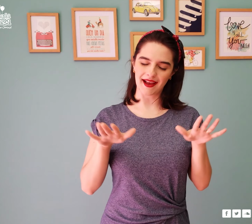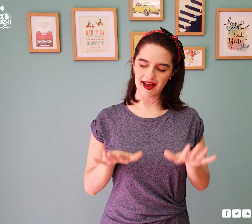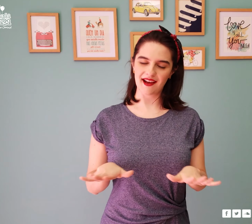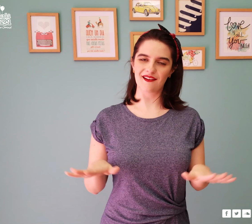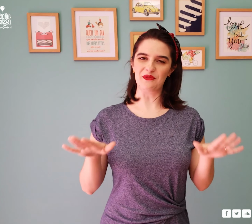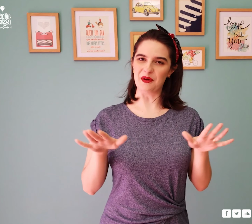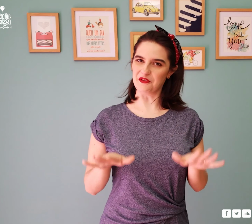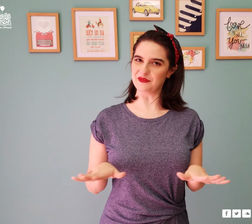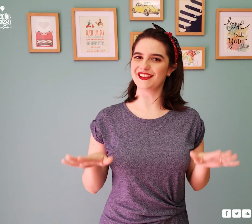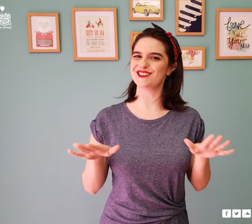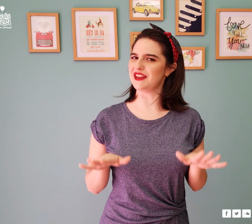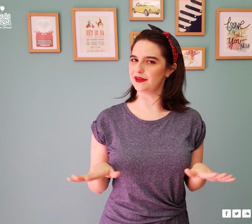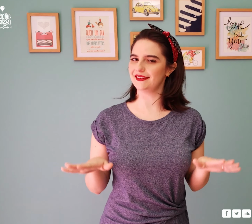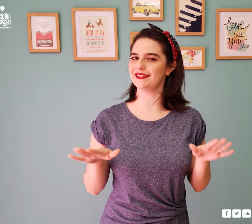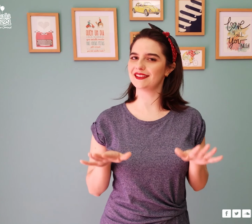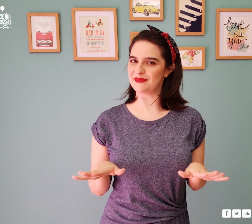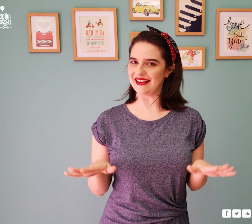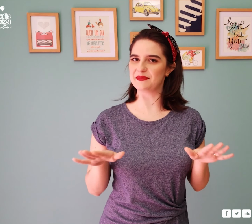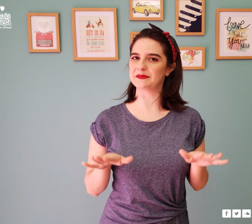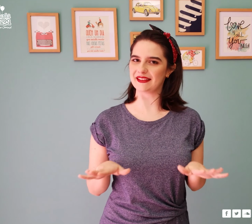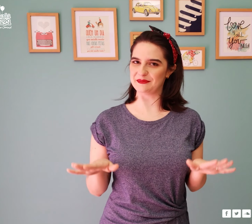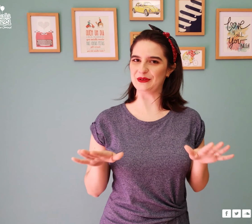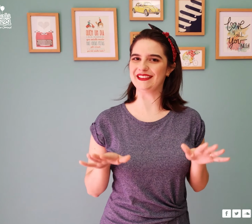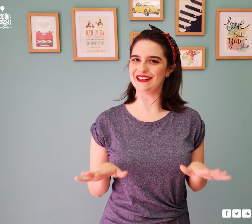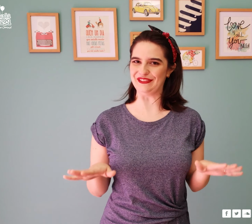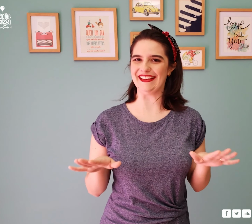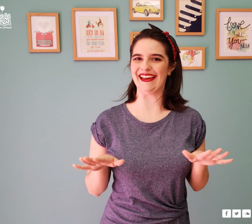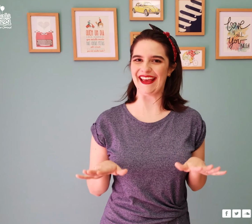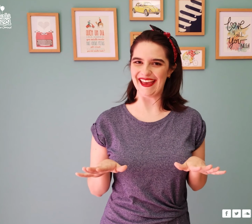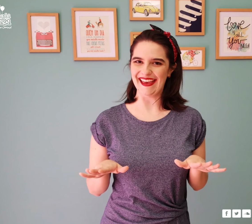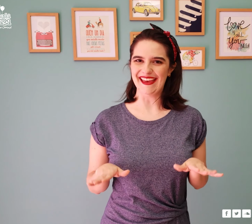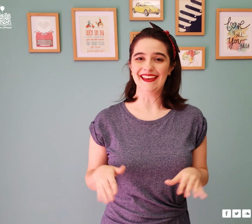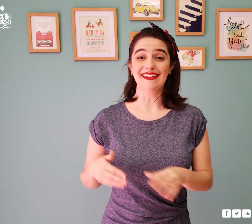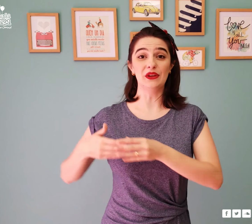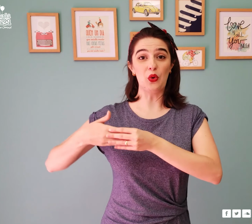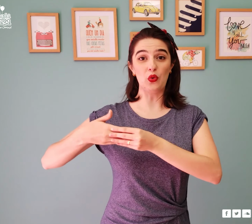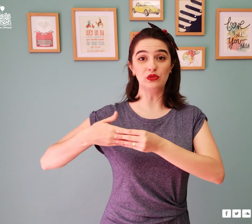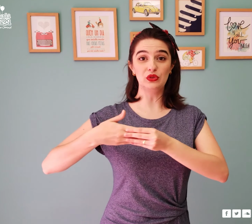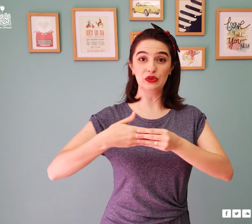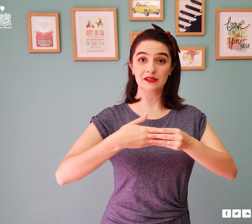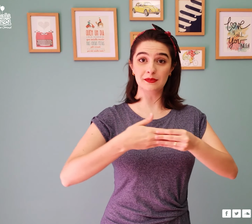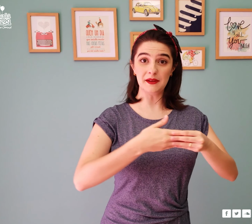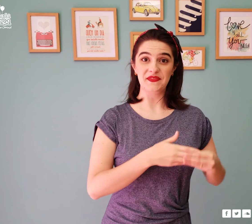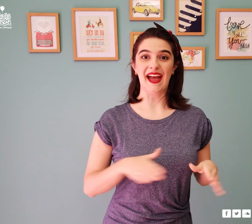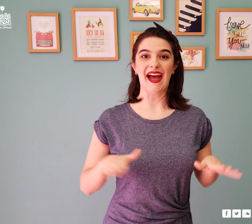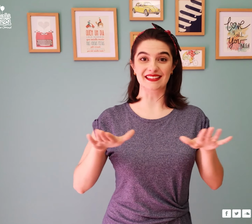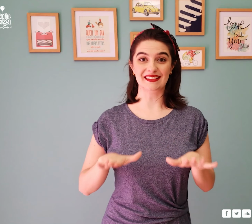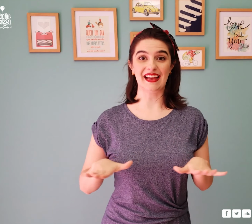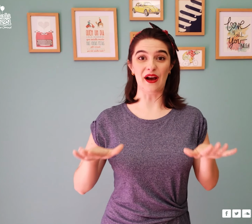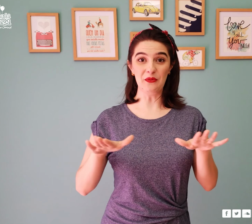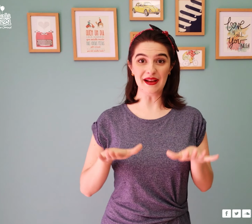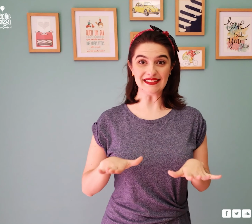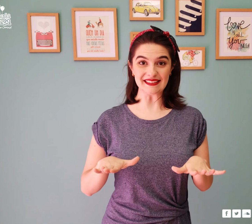Calma, calma. É um movimento que a gente nem precisa saber, libras, pra saber o que significa, né? Então, conduz-me às calmas